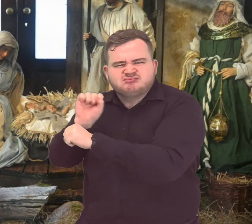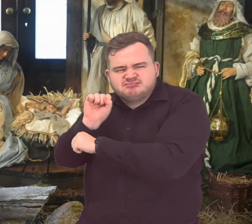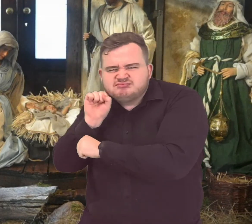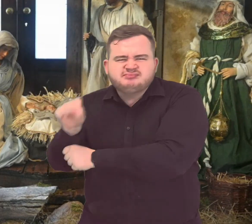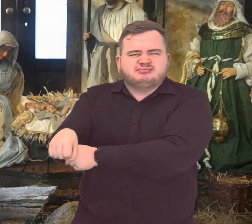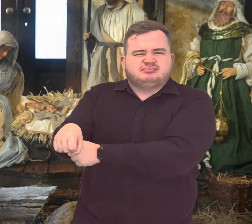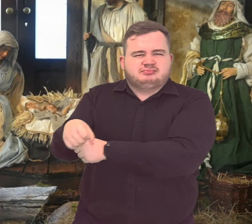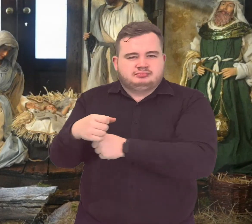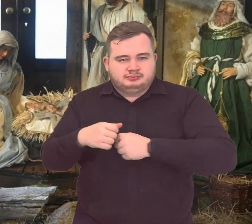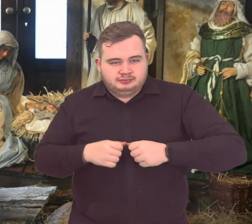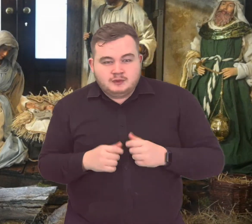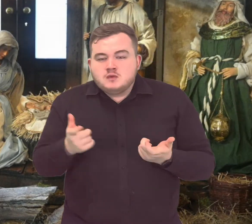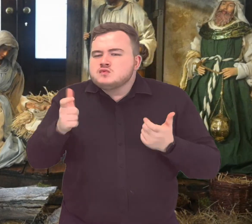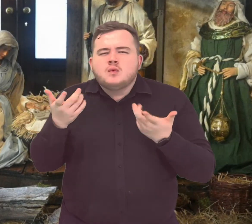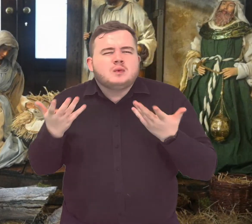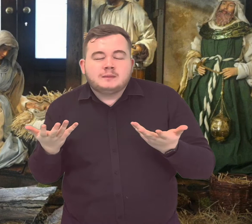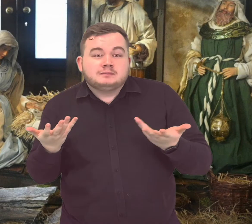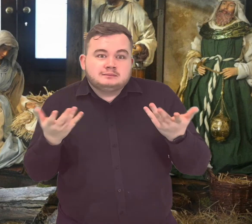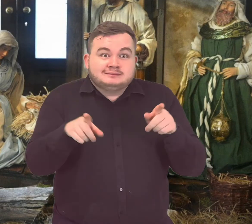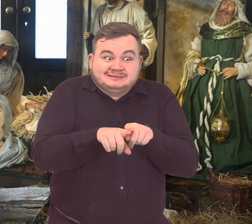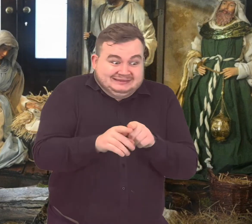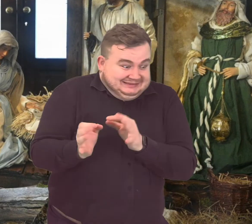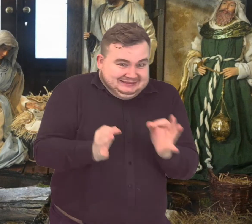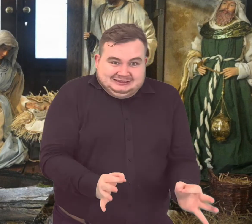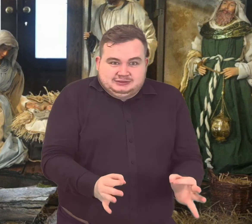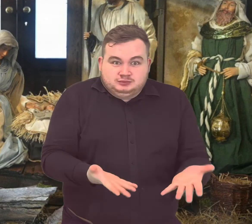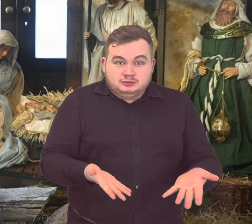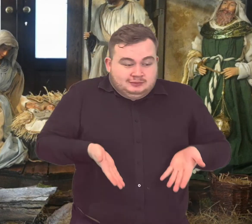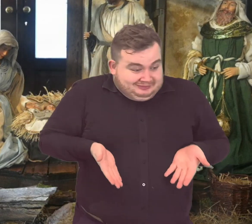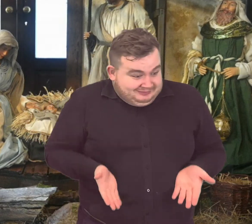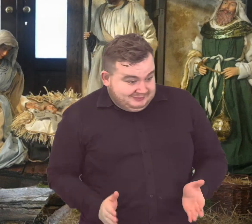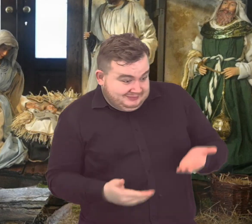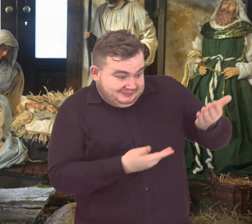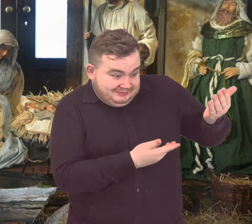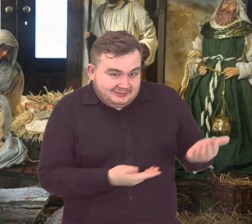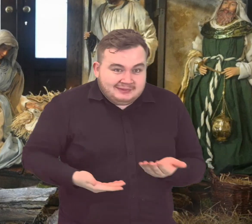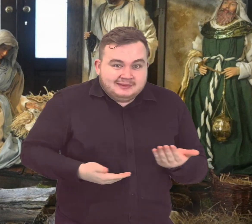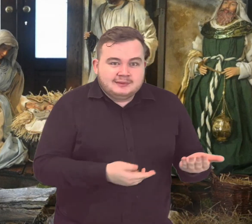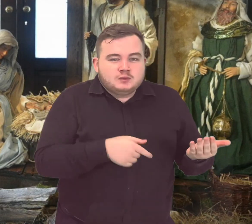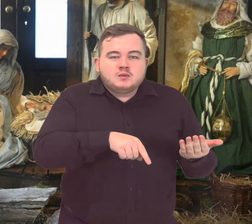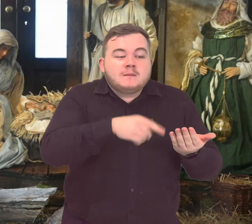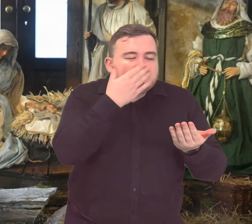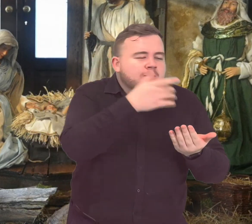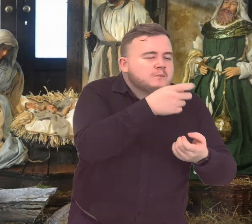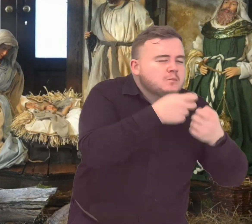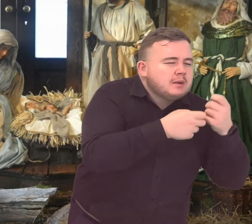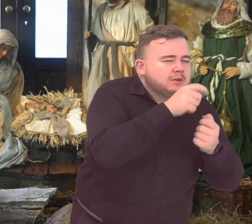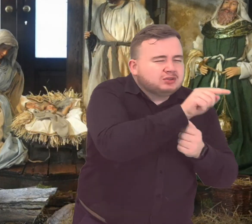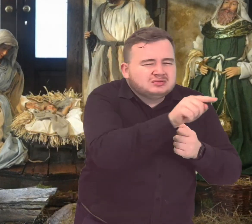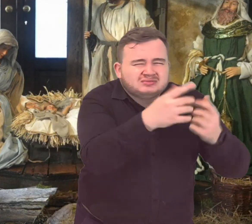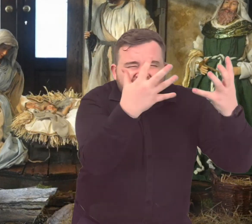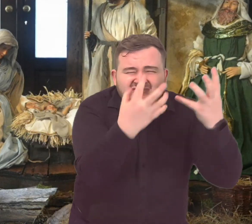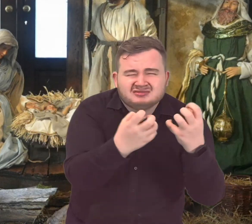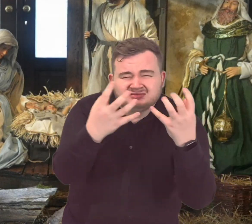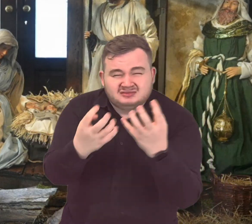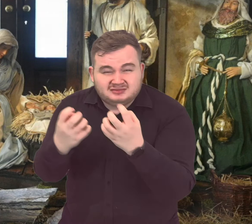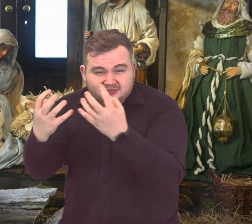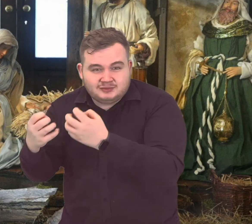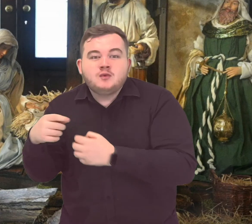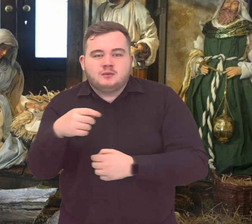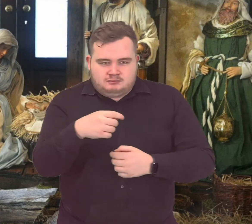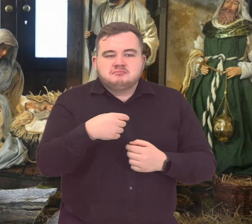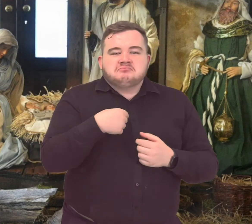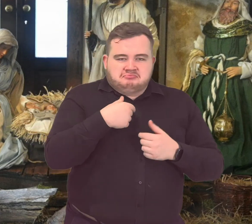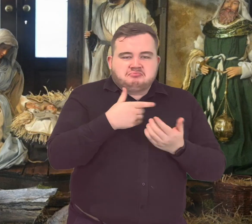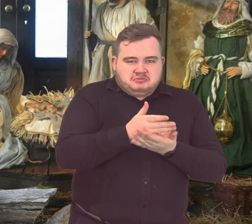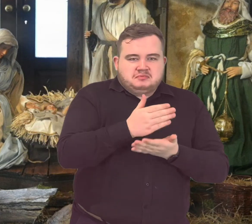mrok i życzę, aby narodzenie Chrystusa pomogło nam wszystkim pokonać to, co dla nas jest mrokiem,